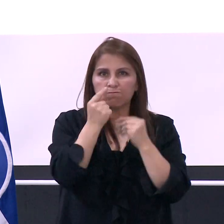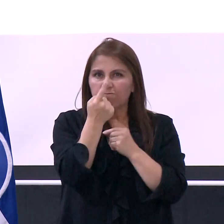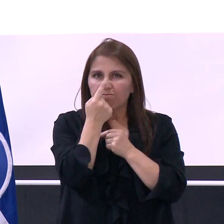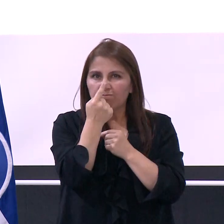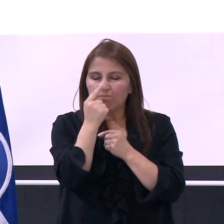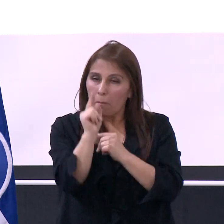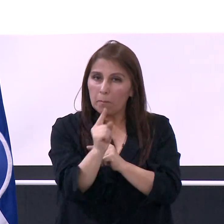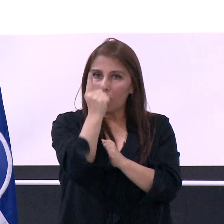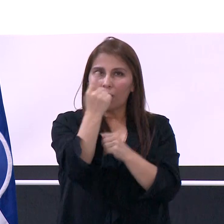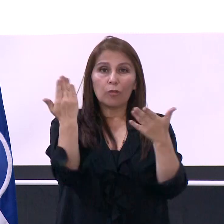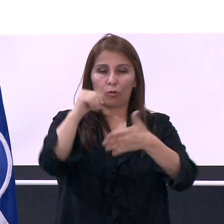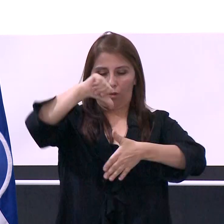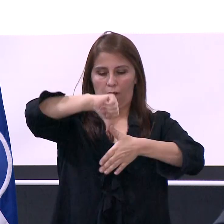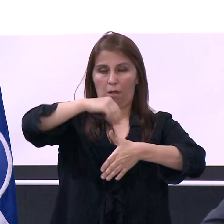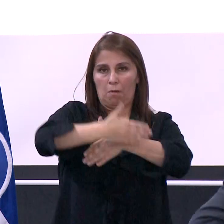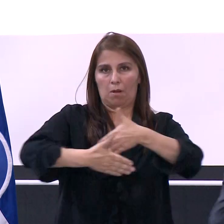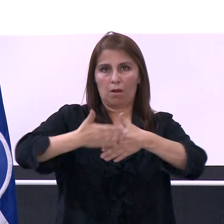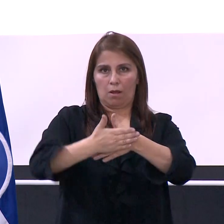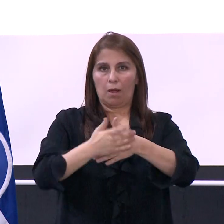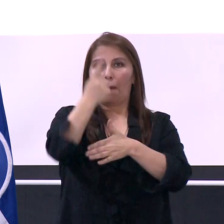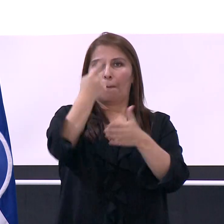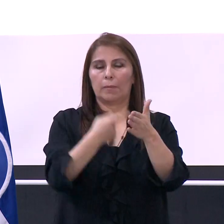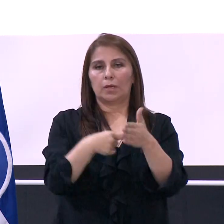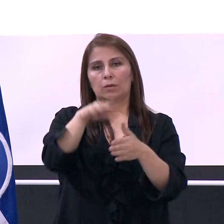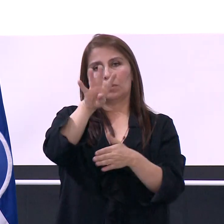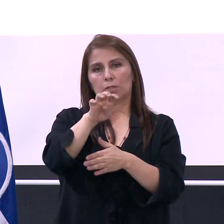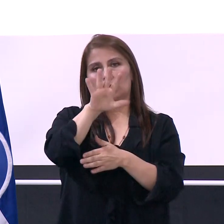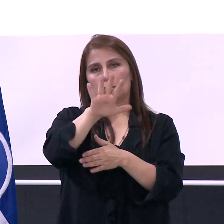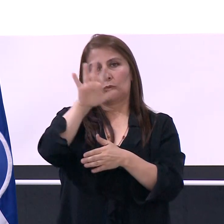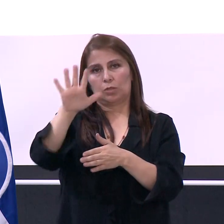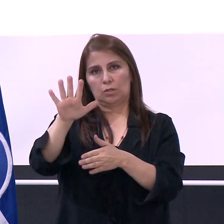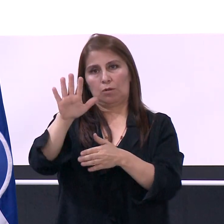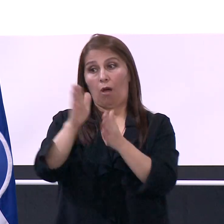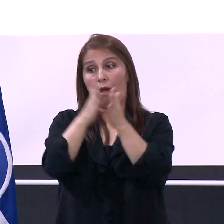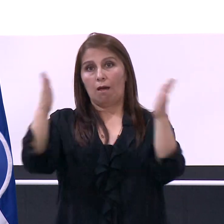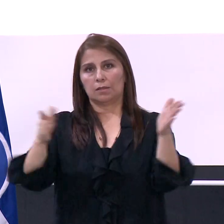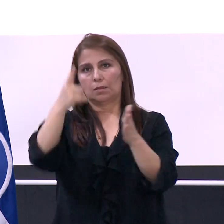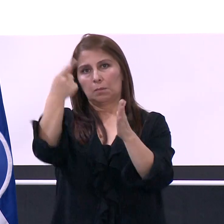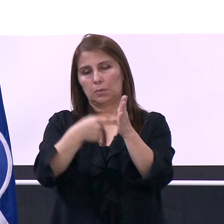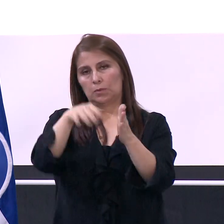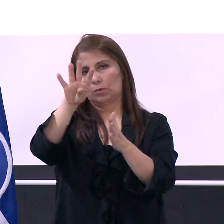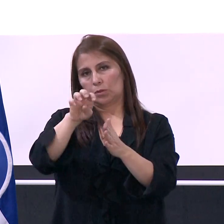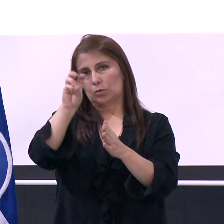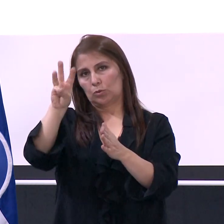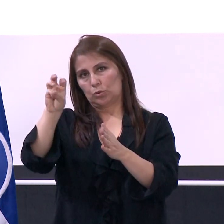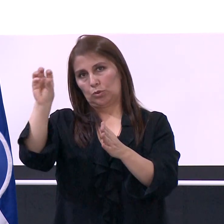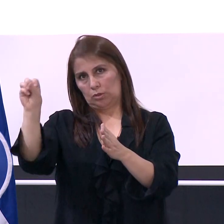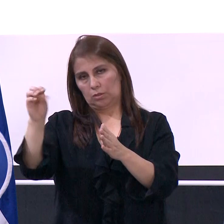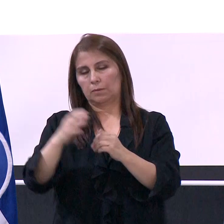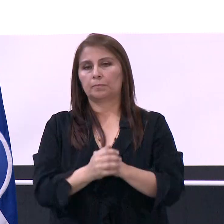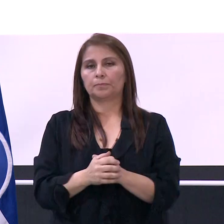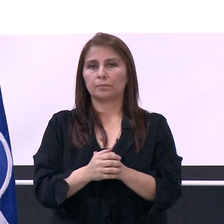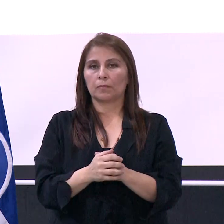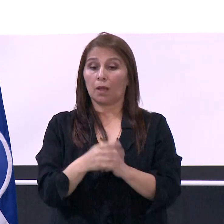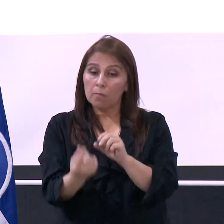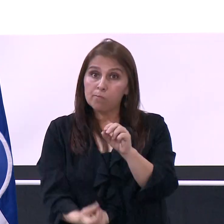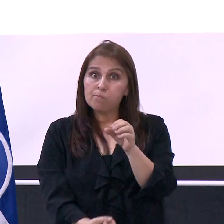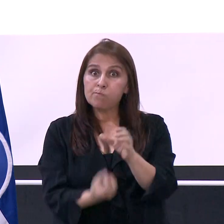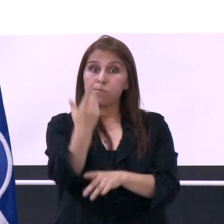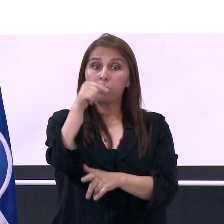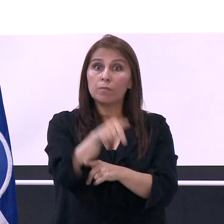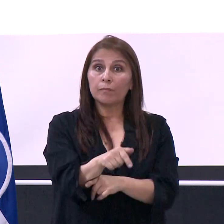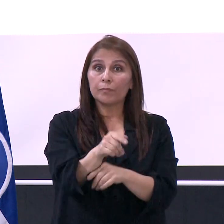55 y el 80 la profesionalización en el nivel universitario de la formación de maestros se produjo en el marco de la llamada